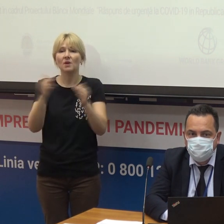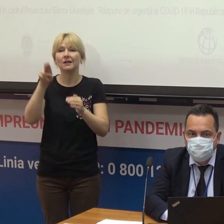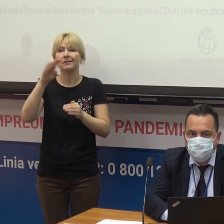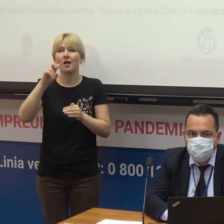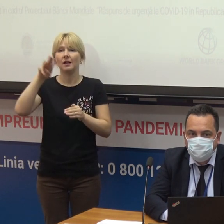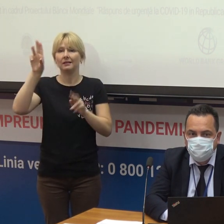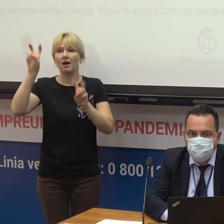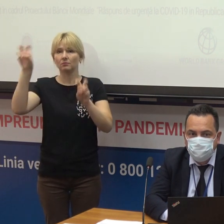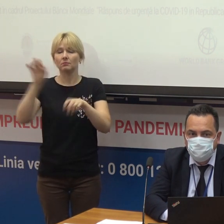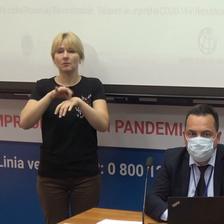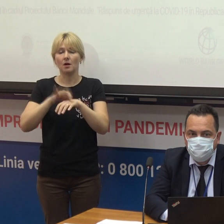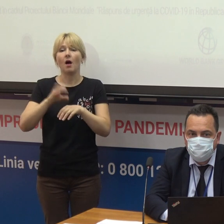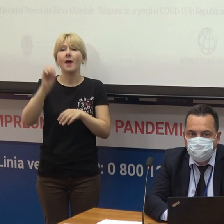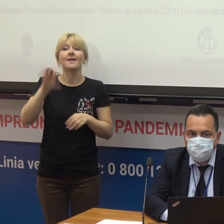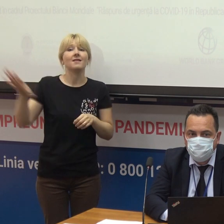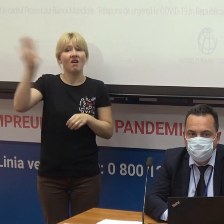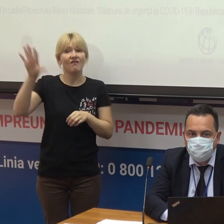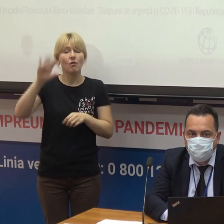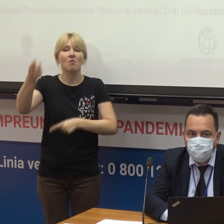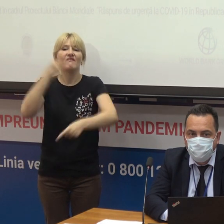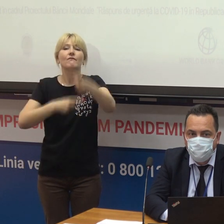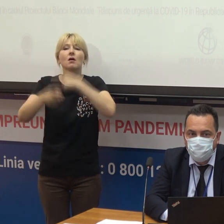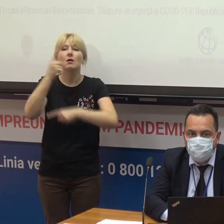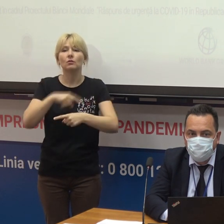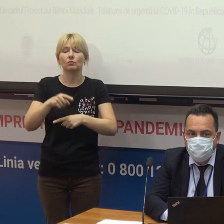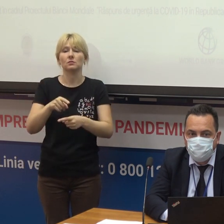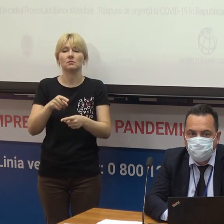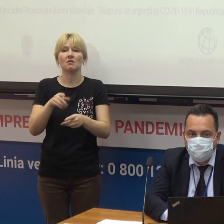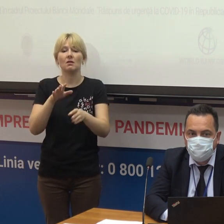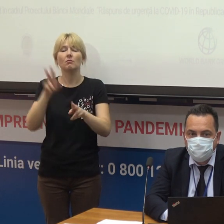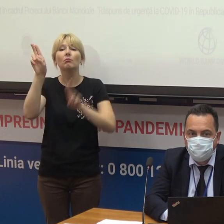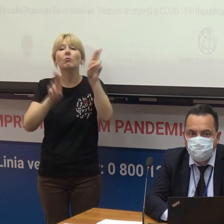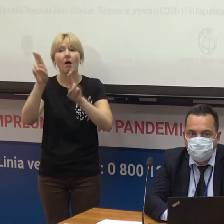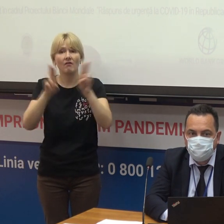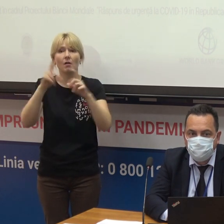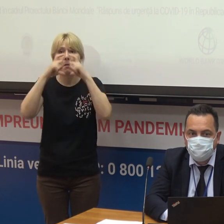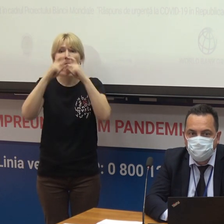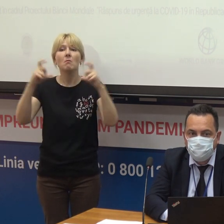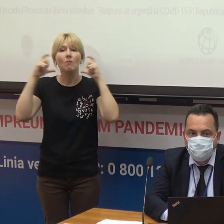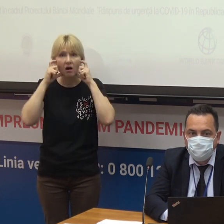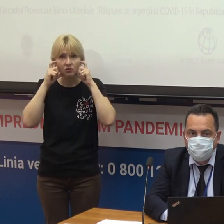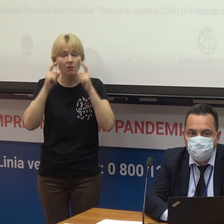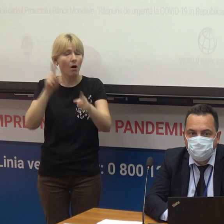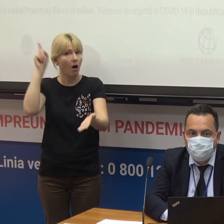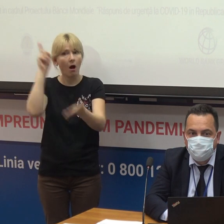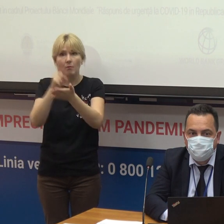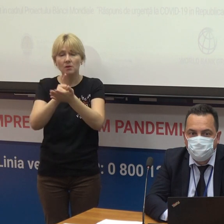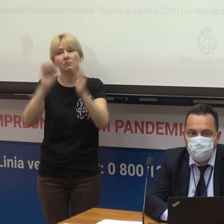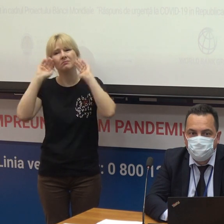multe state din Europa se reîntorc la acele restricții, cum ar fi purtarea măștilor, inclusiv în spațiile